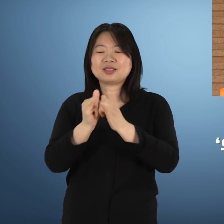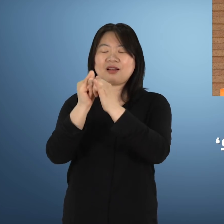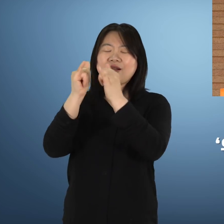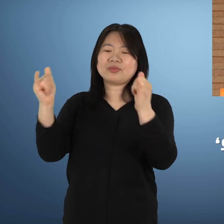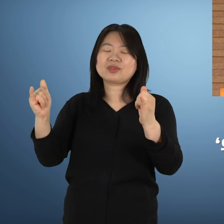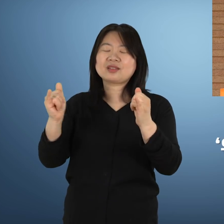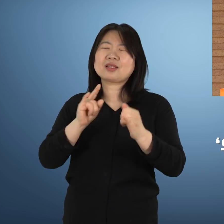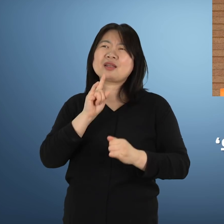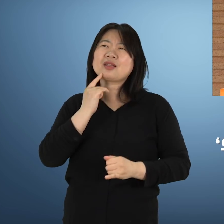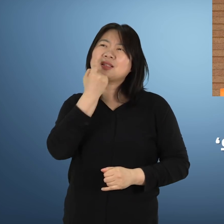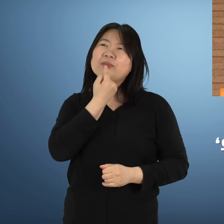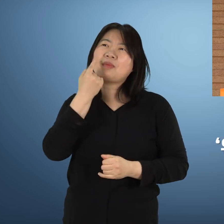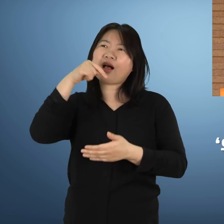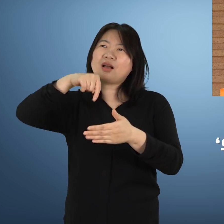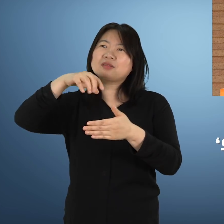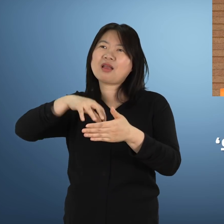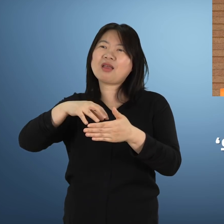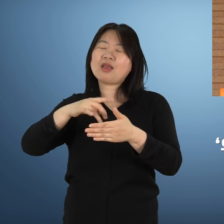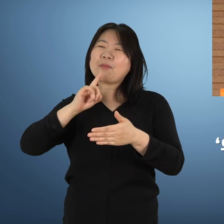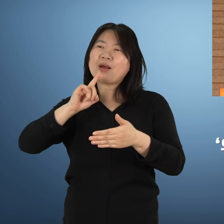사람들의 입에서